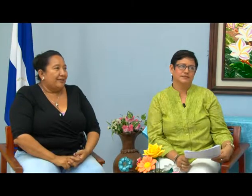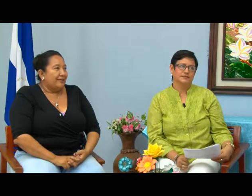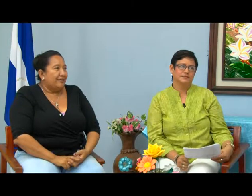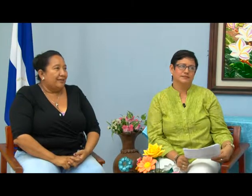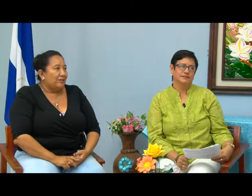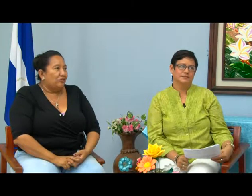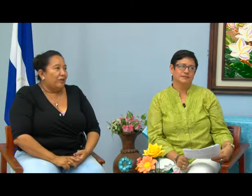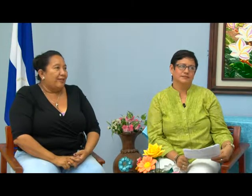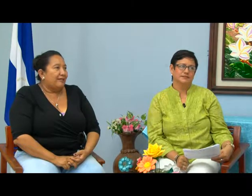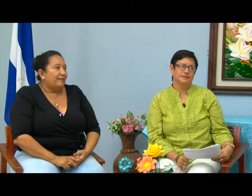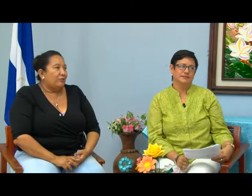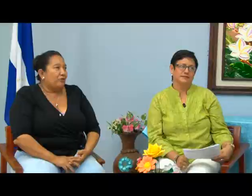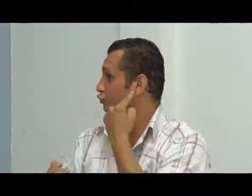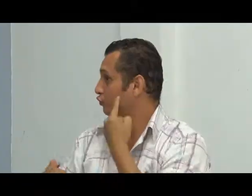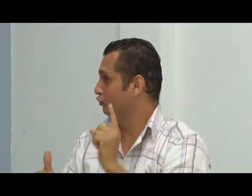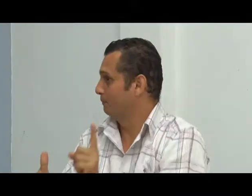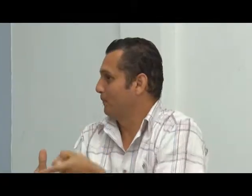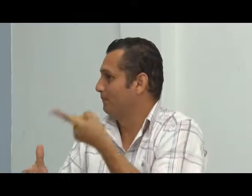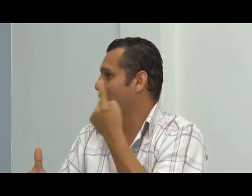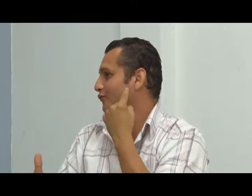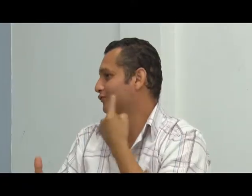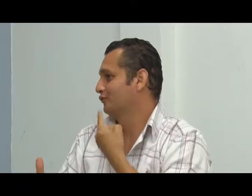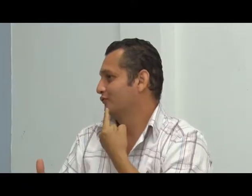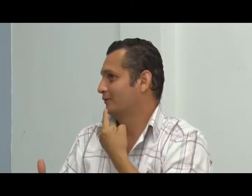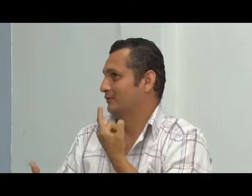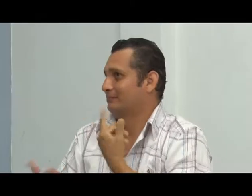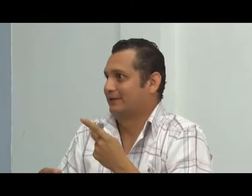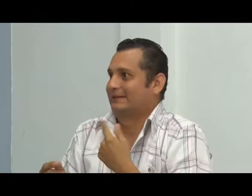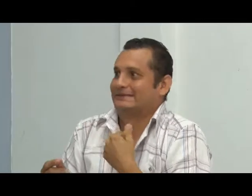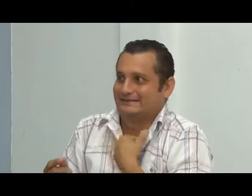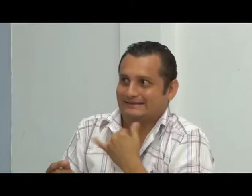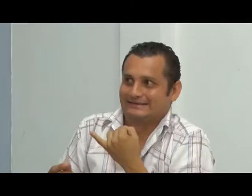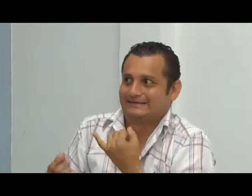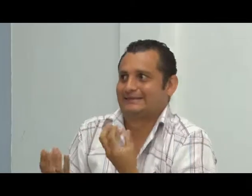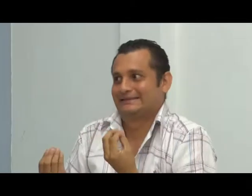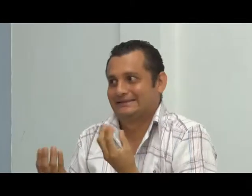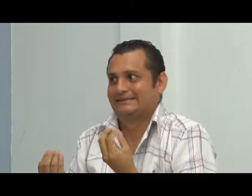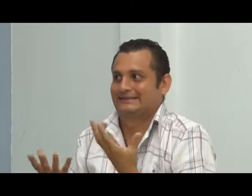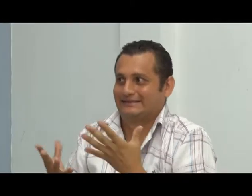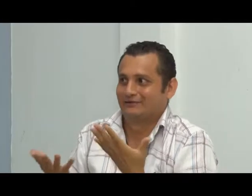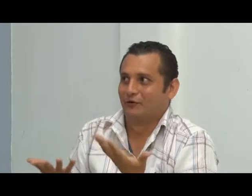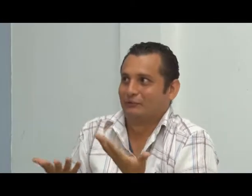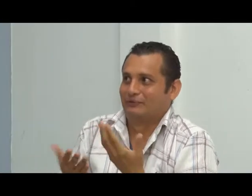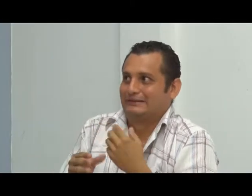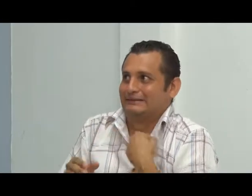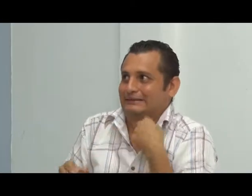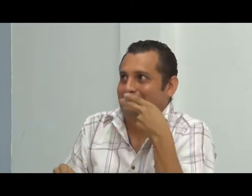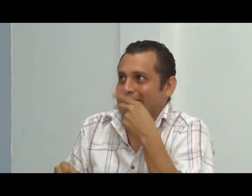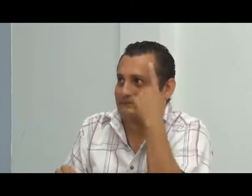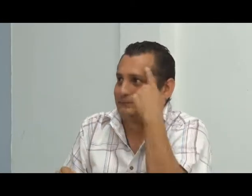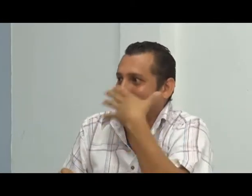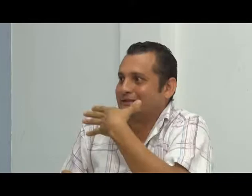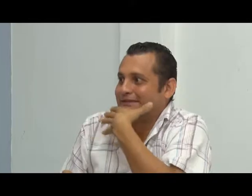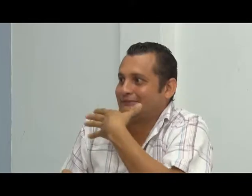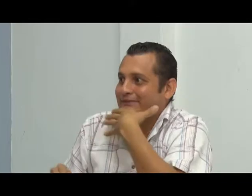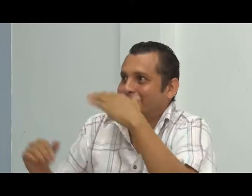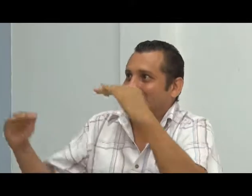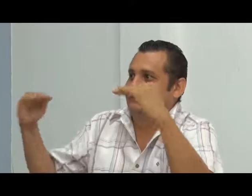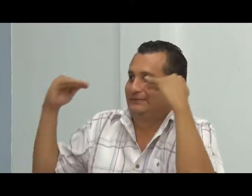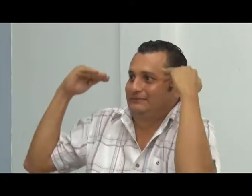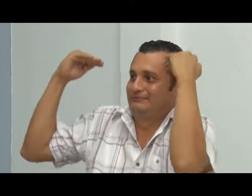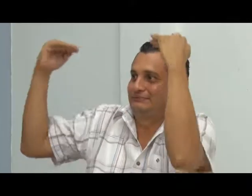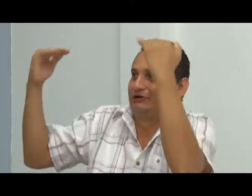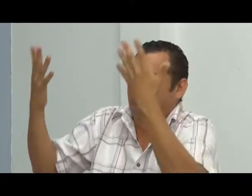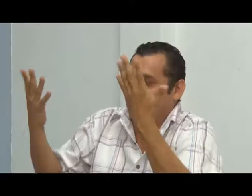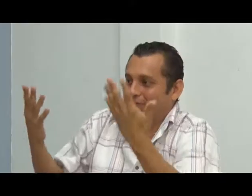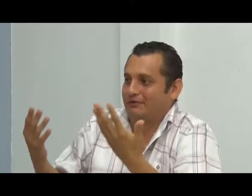entré, todos eran, bueno, habían, yo fui el primer sordo que entró ahí. Yo me sentía con mucho miedo. Yo entré